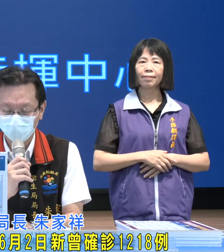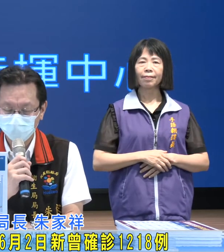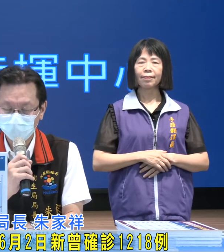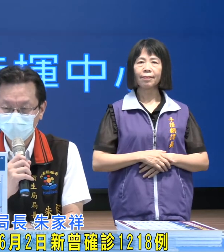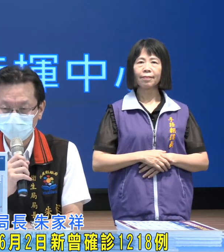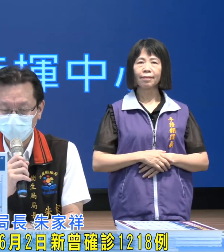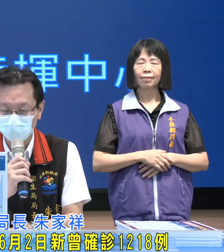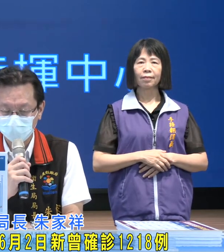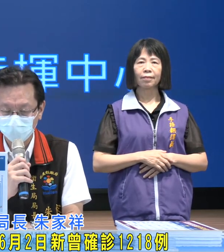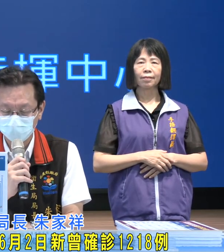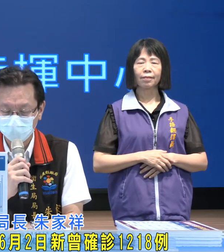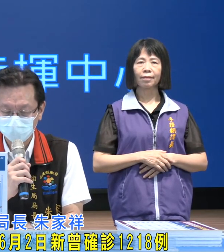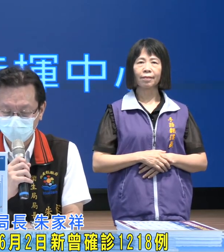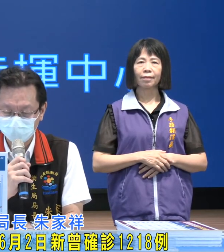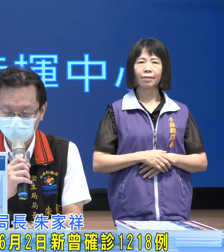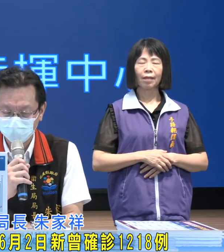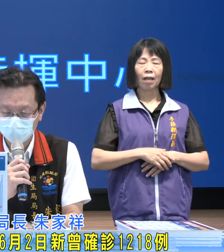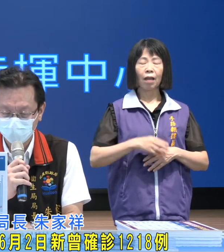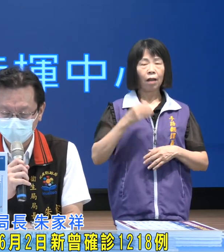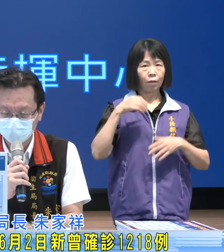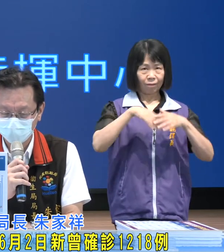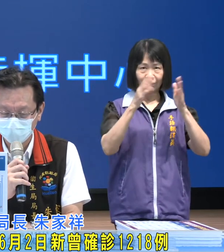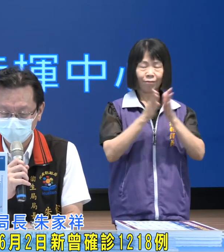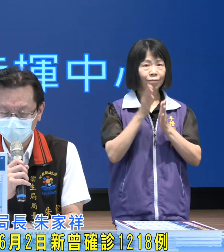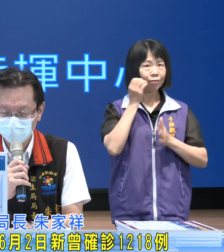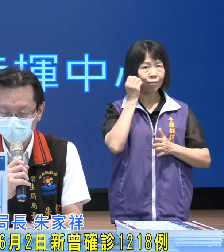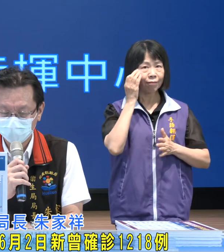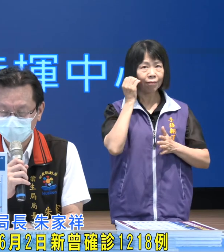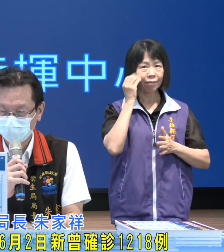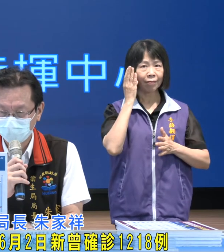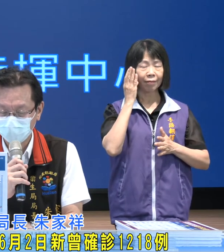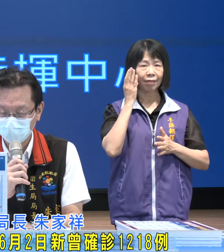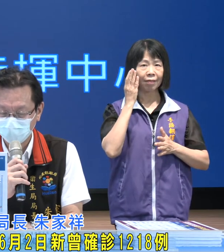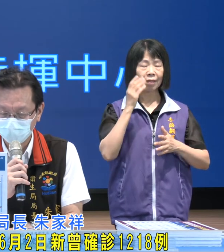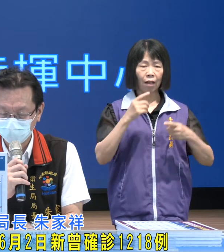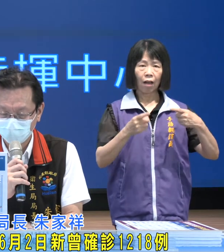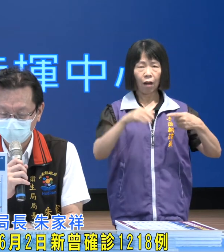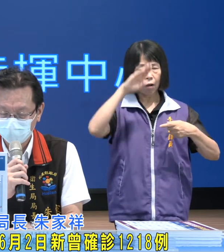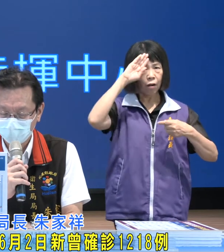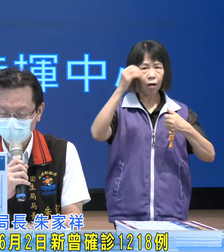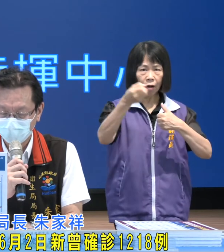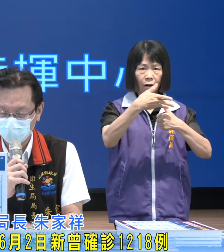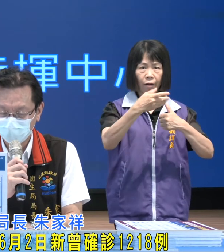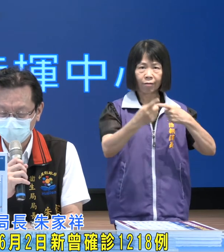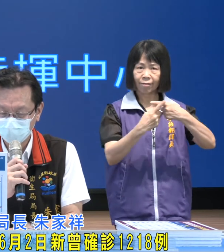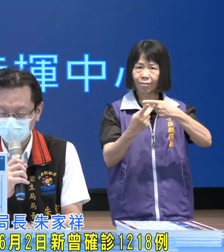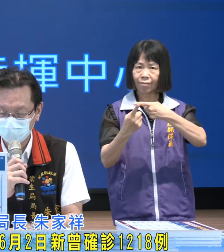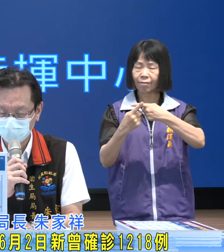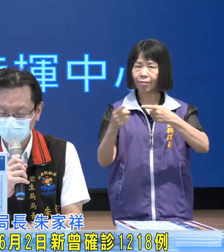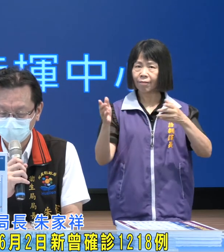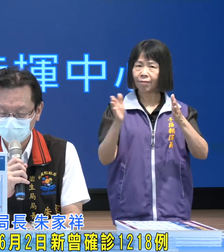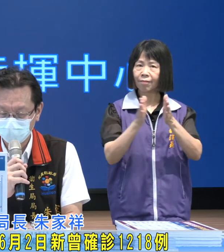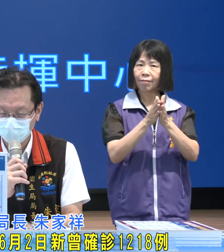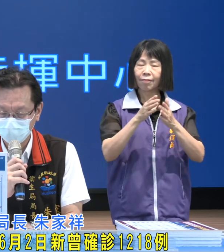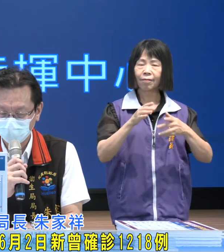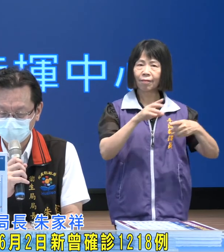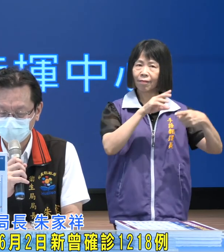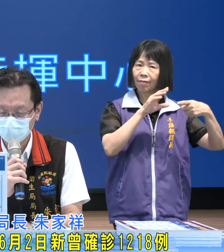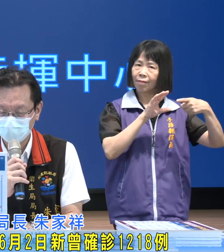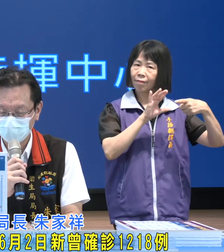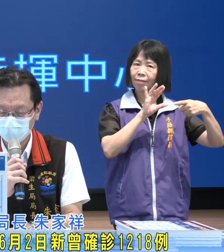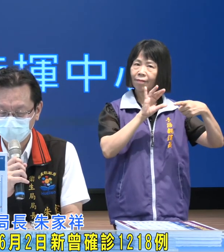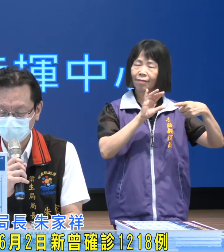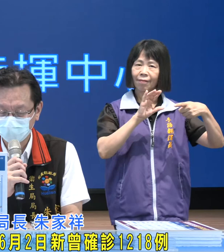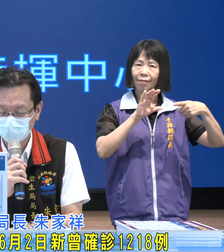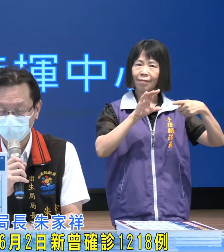那我们整体来讲，全县这个确诊的人数全县确诊人数的占比但